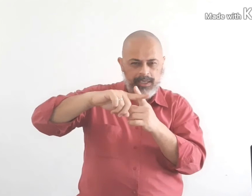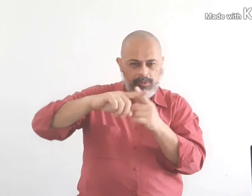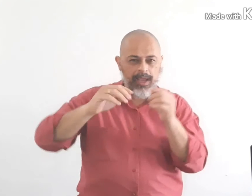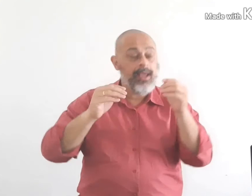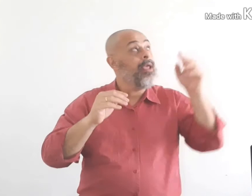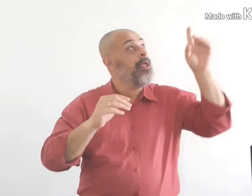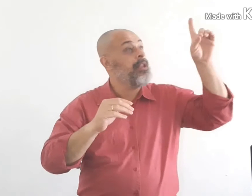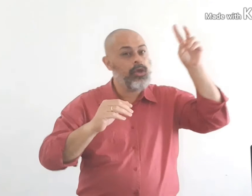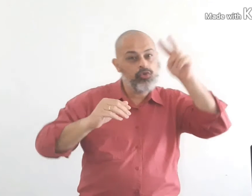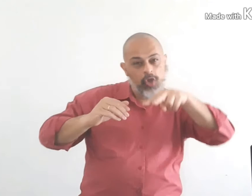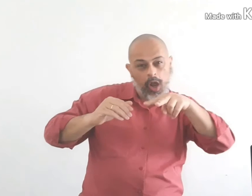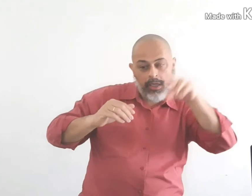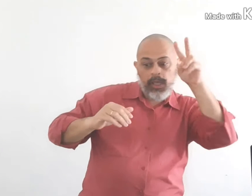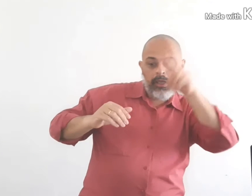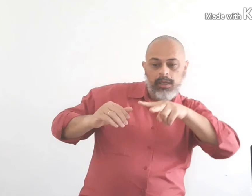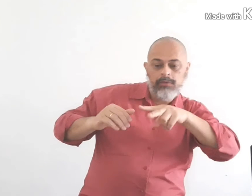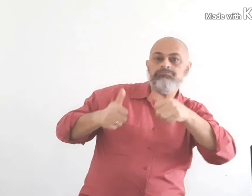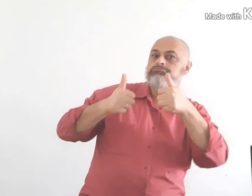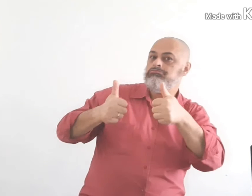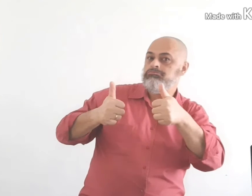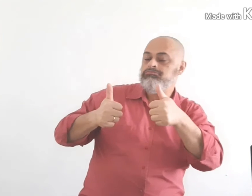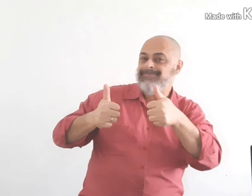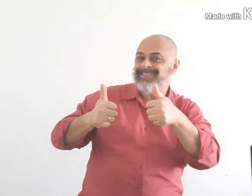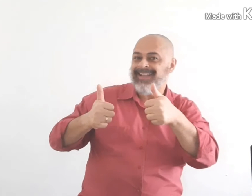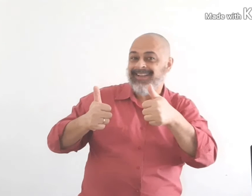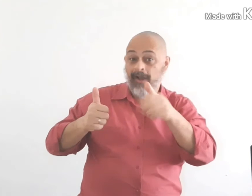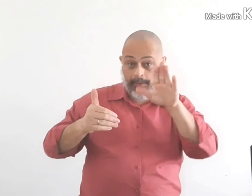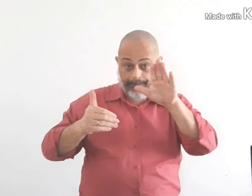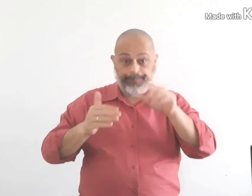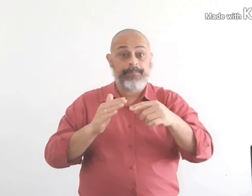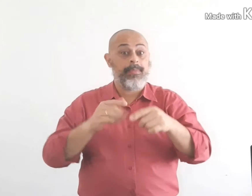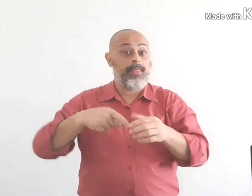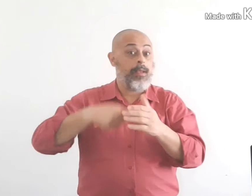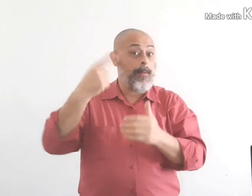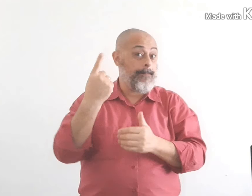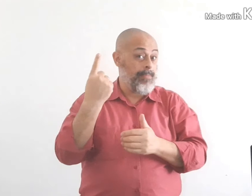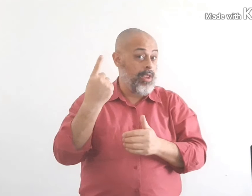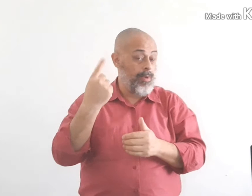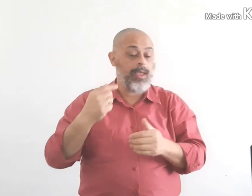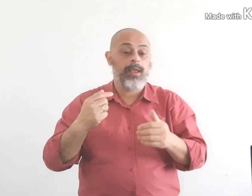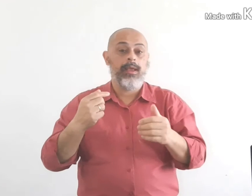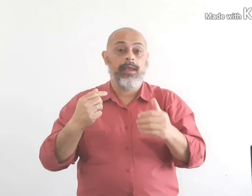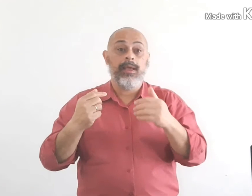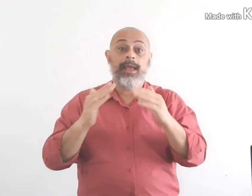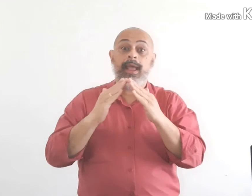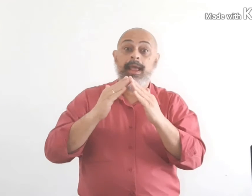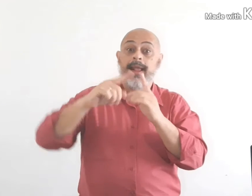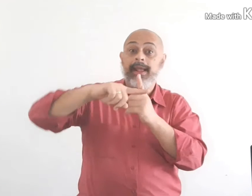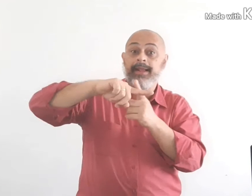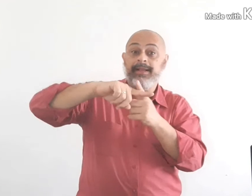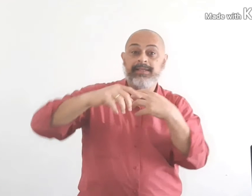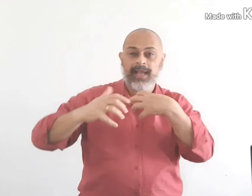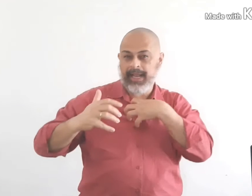um testemunho fiel ao Senhor. Então, o primeiro traço que nós temos aí, uma igreja bíblica é consagrada em